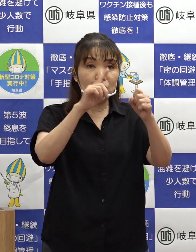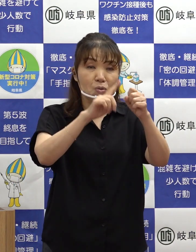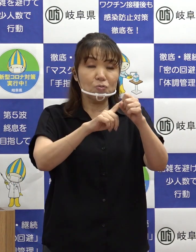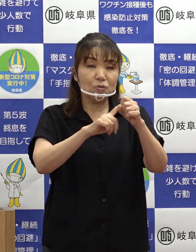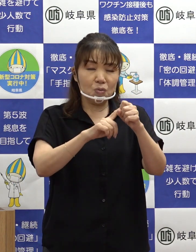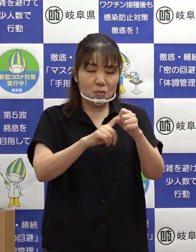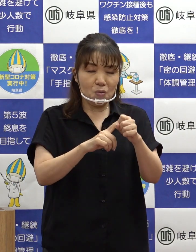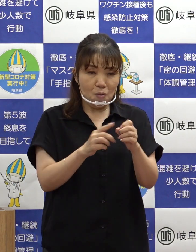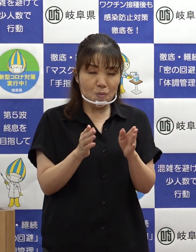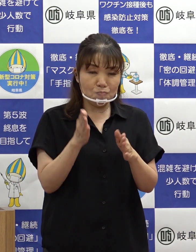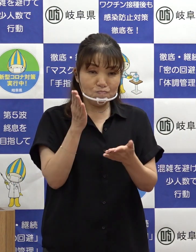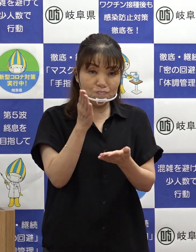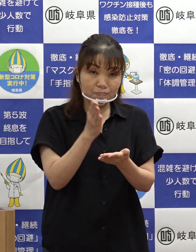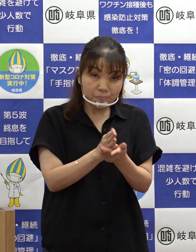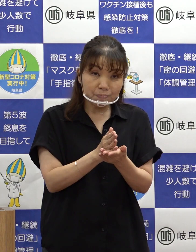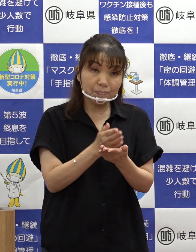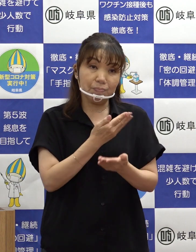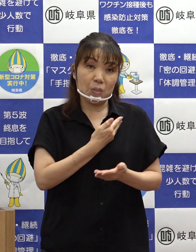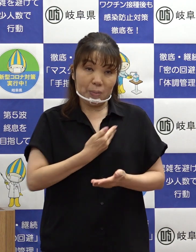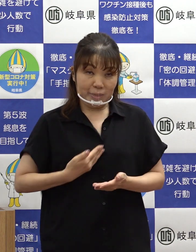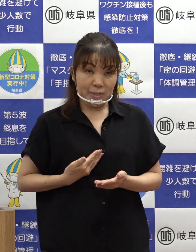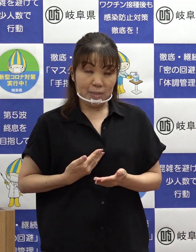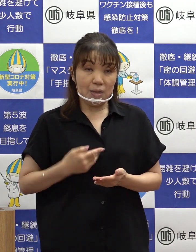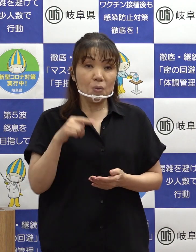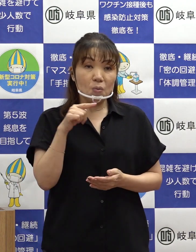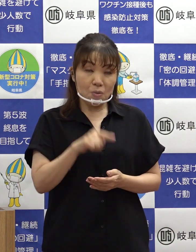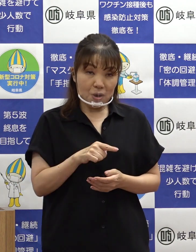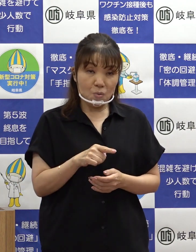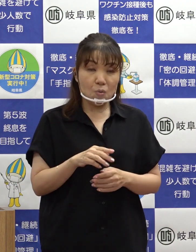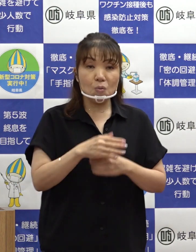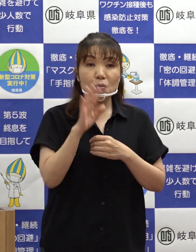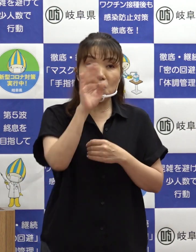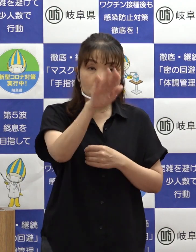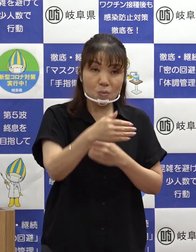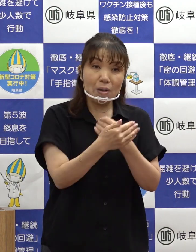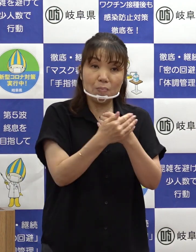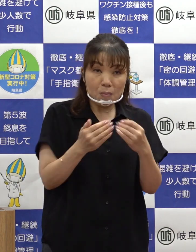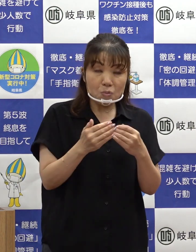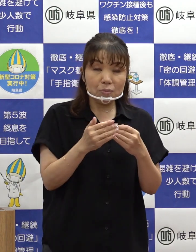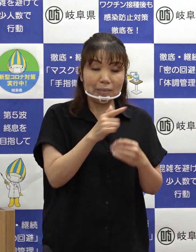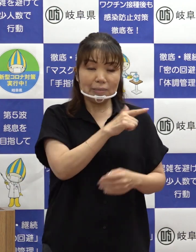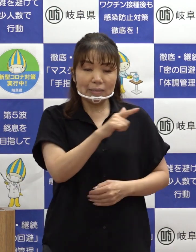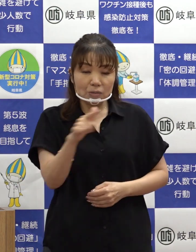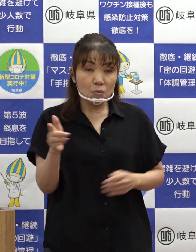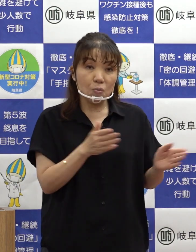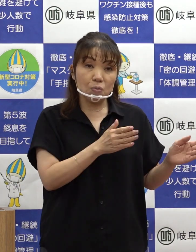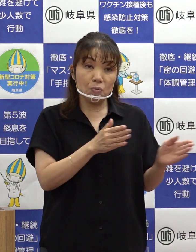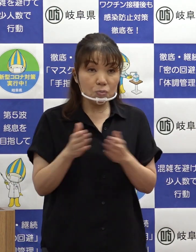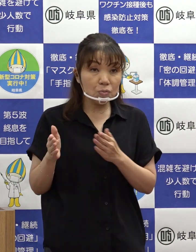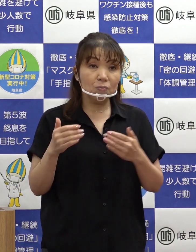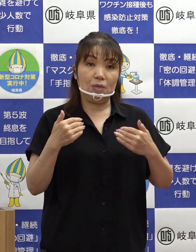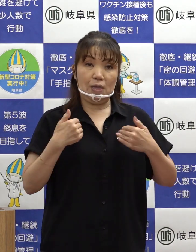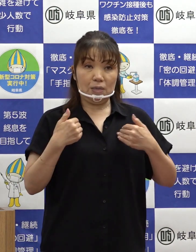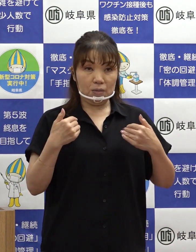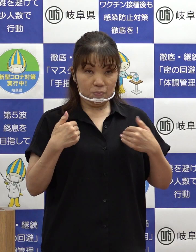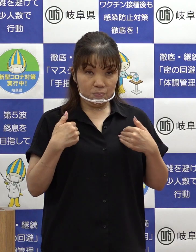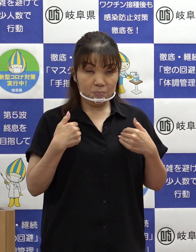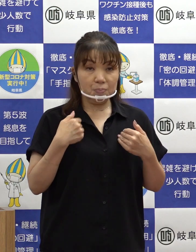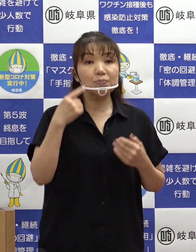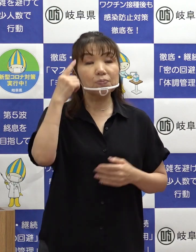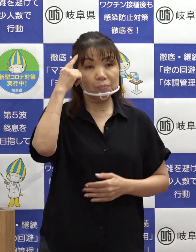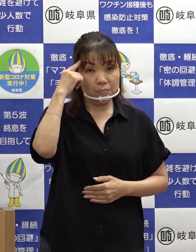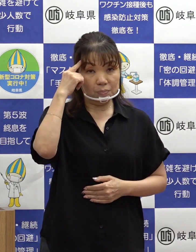一旦休止したわけでありますが、なんとしてもこれを堅持するということでも、いろんな準備をしておく必要があるということで、ござい